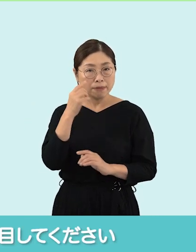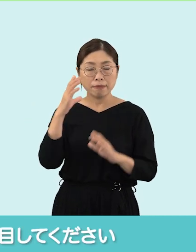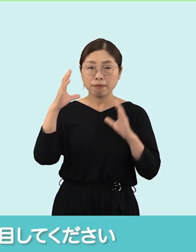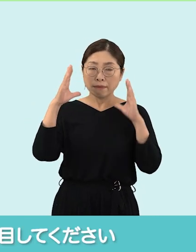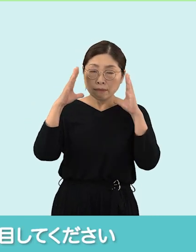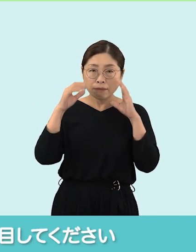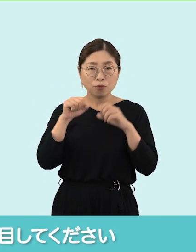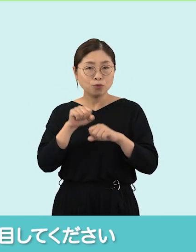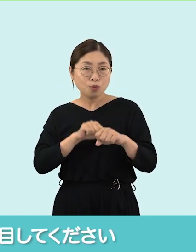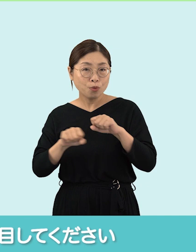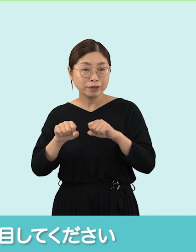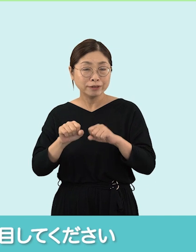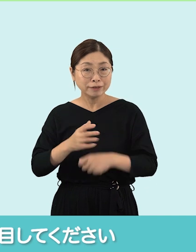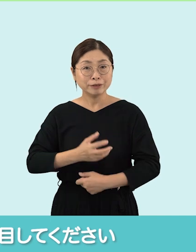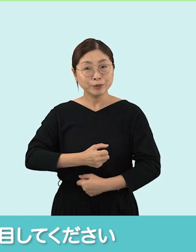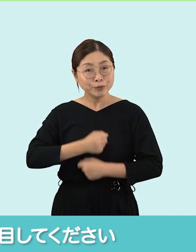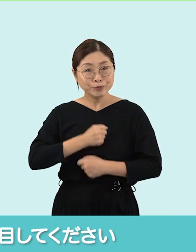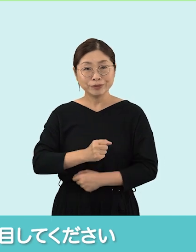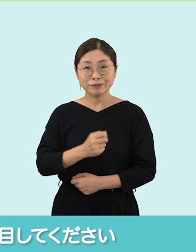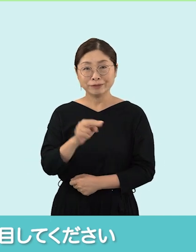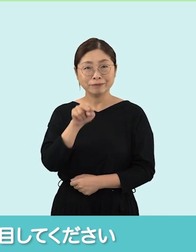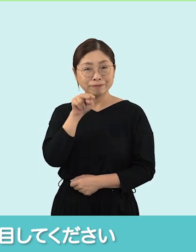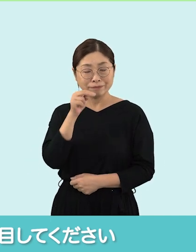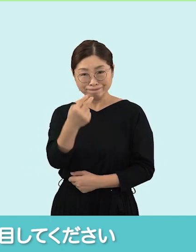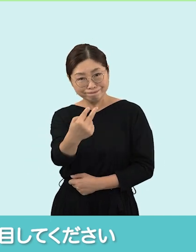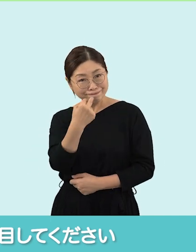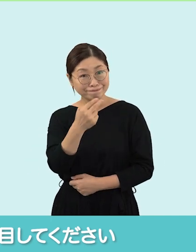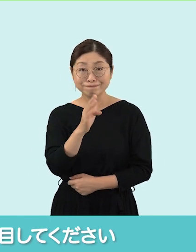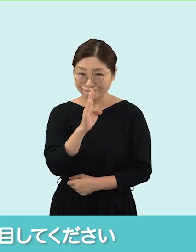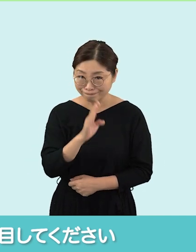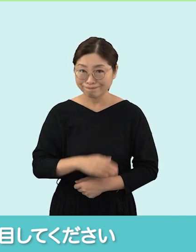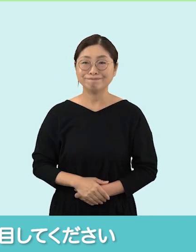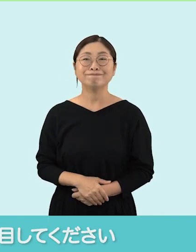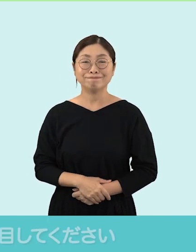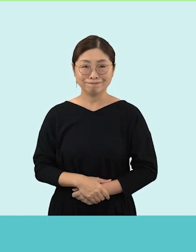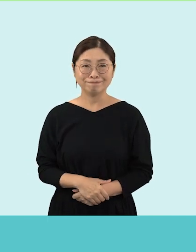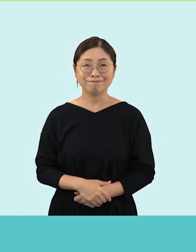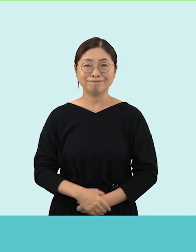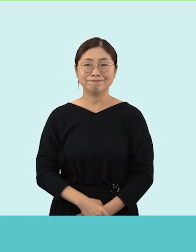視線や頭の動きの変化に注目してください。